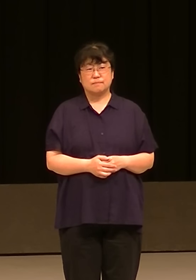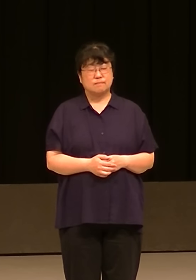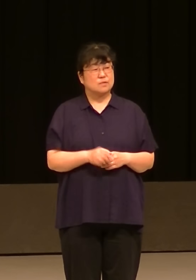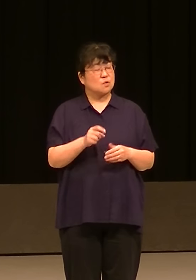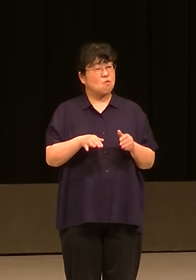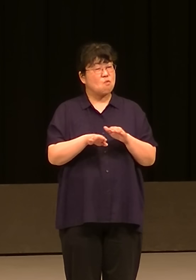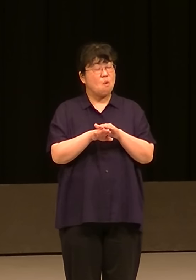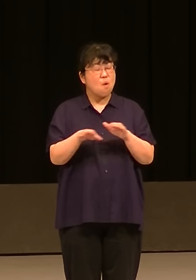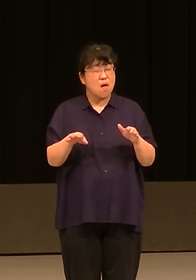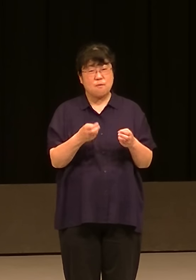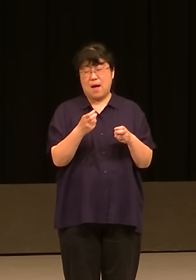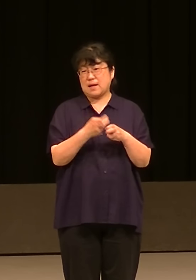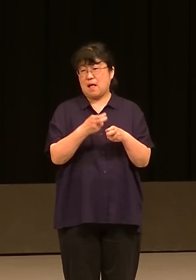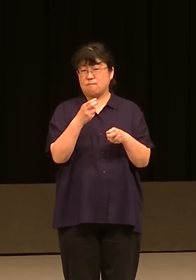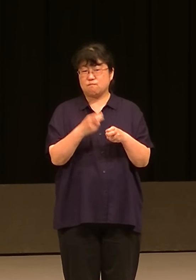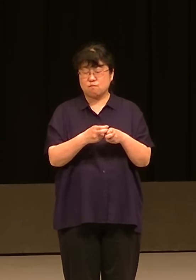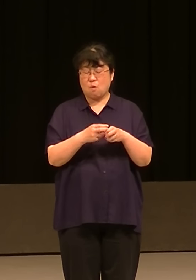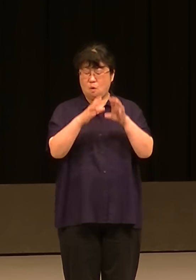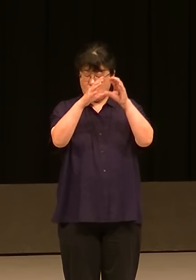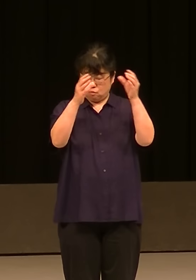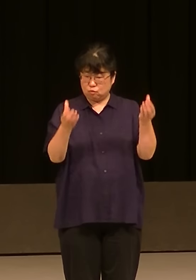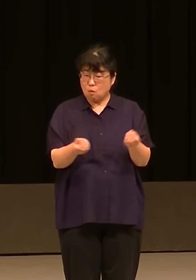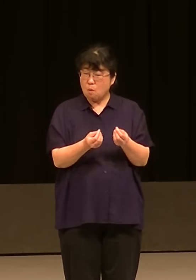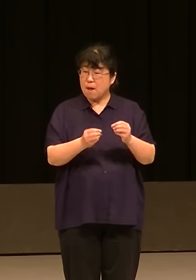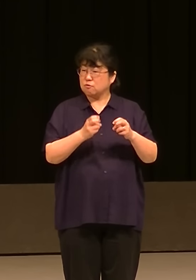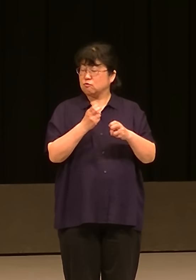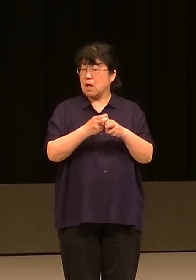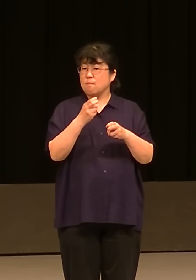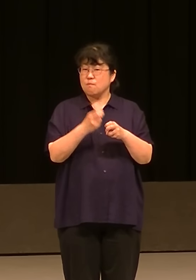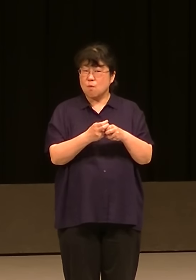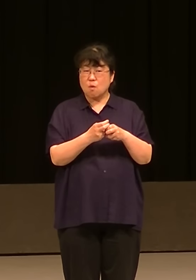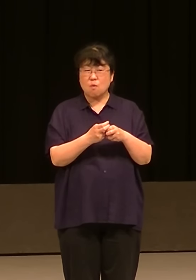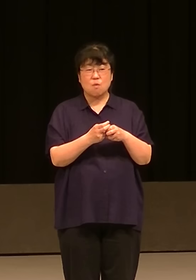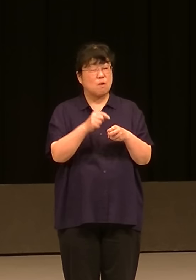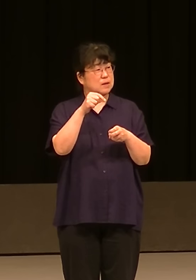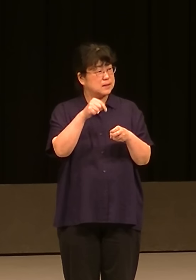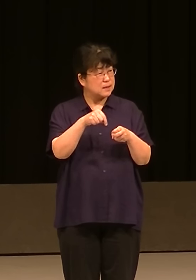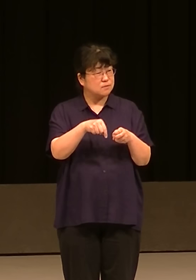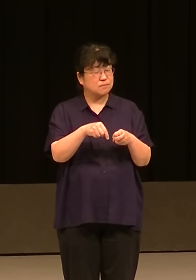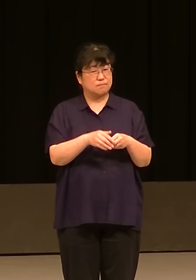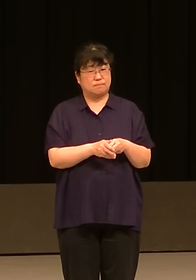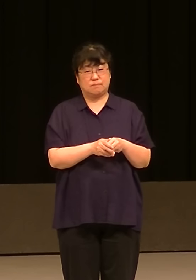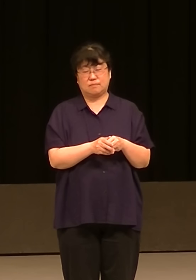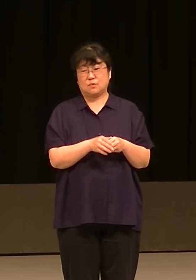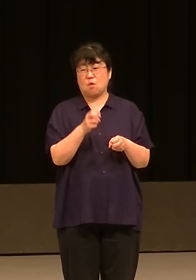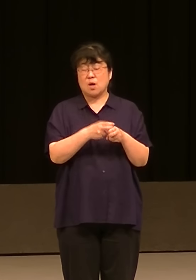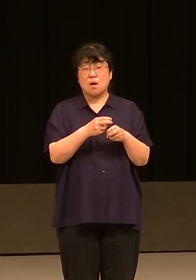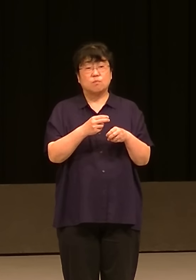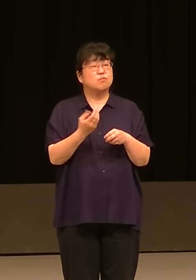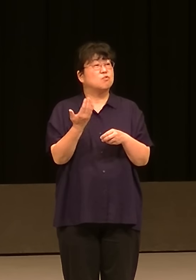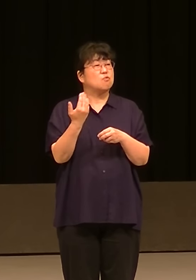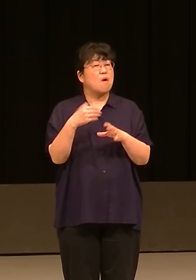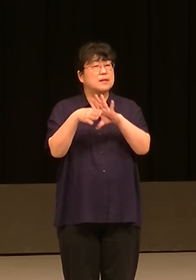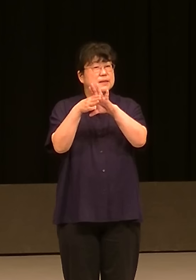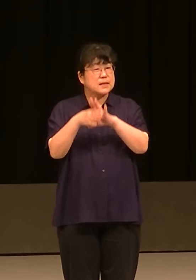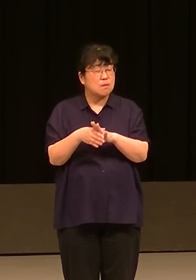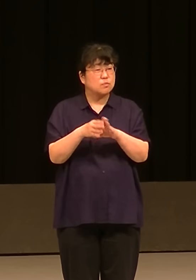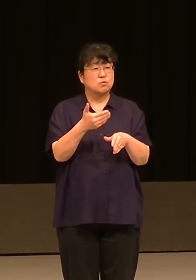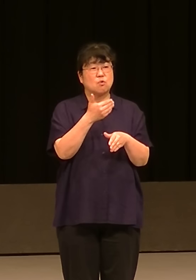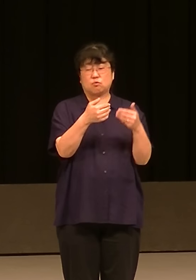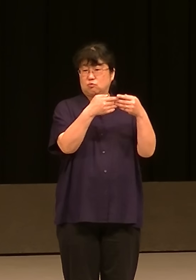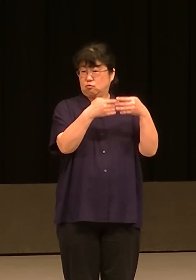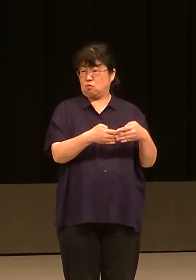平和憲法、グローバル憲法、この今日的な憲法の前文と9条があ